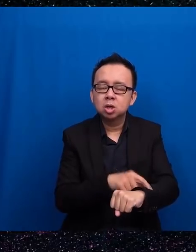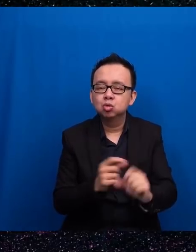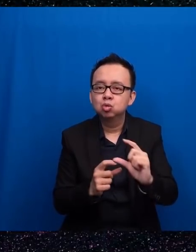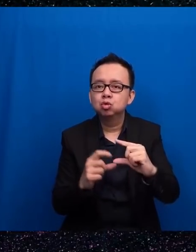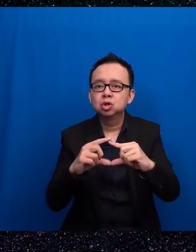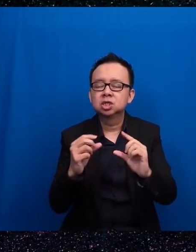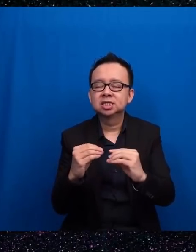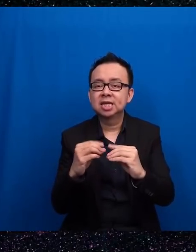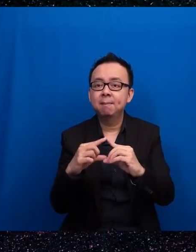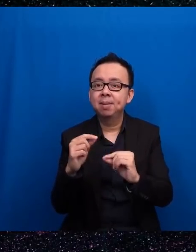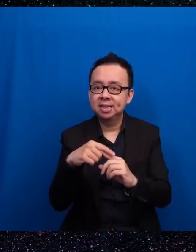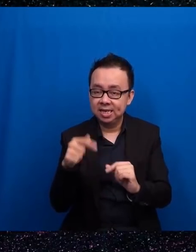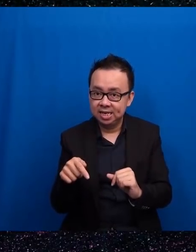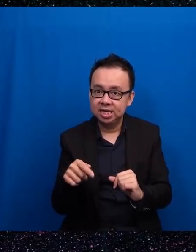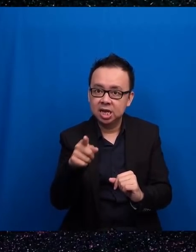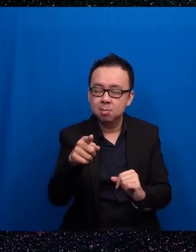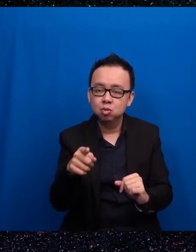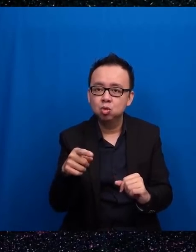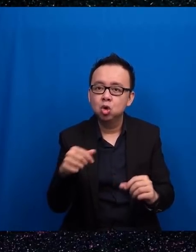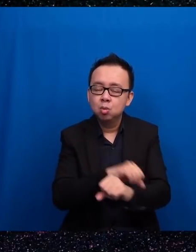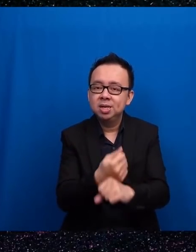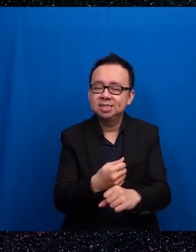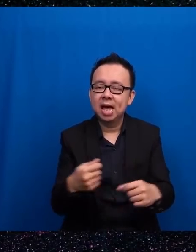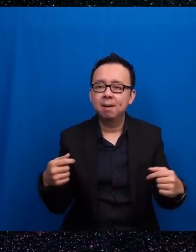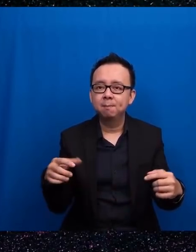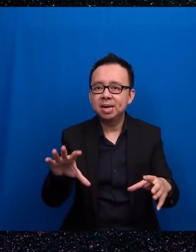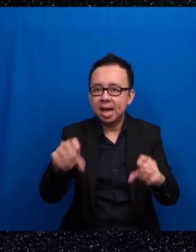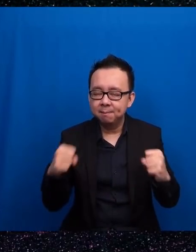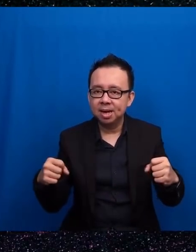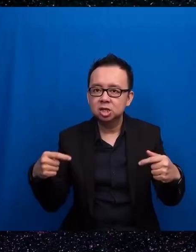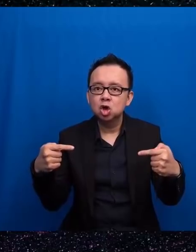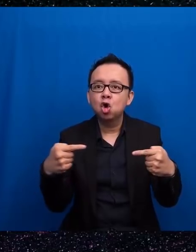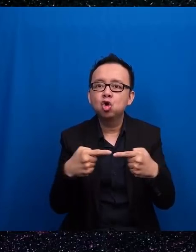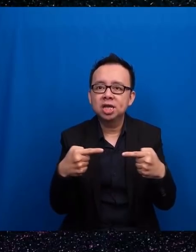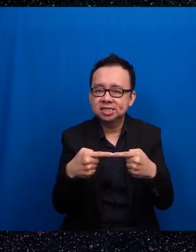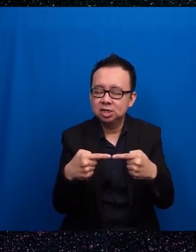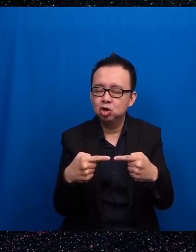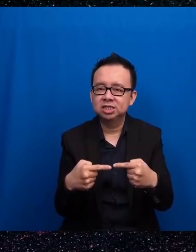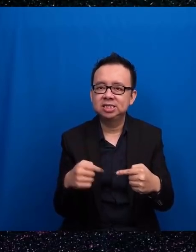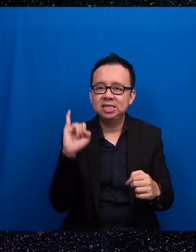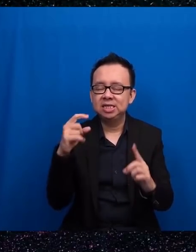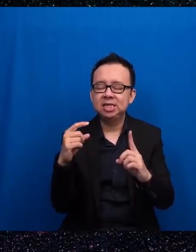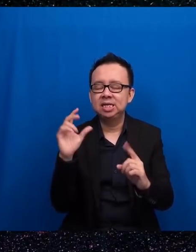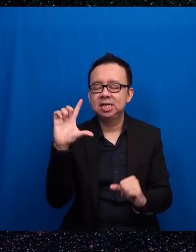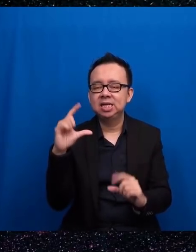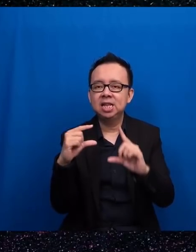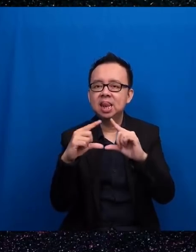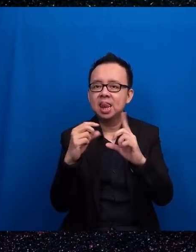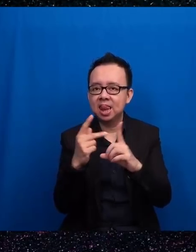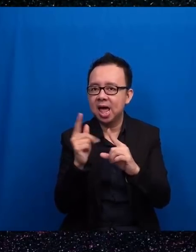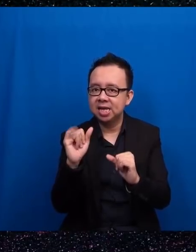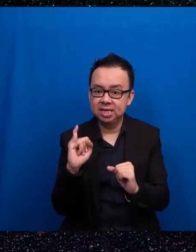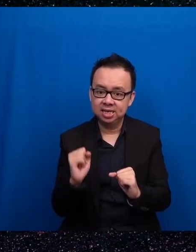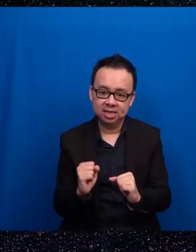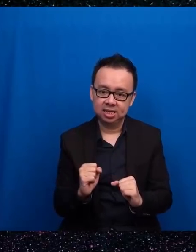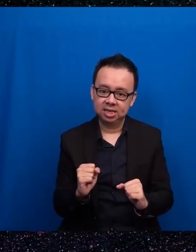ilahi. You know some works you will gain without interview. But because someone loves you. Akan